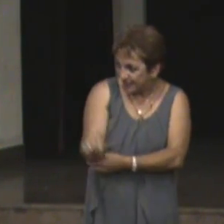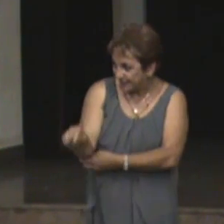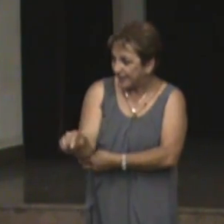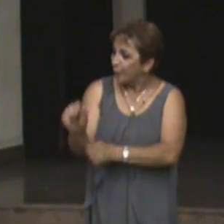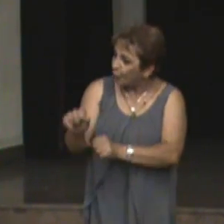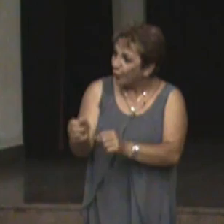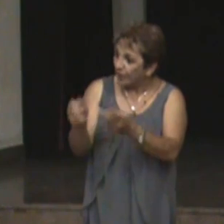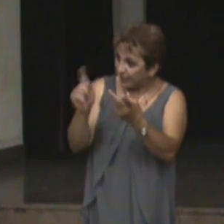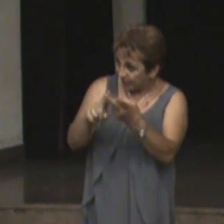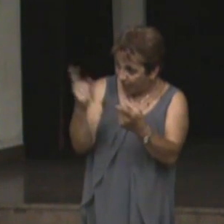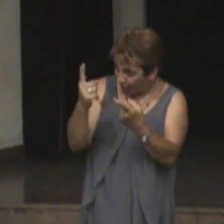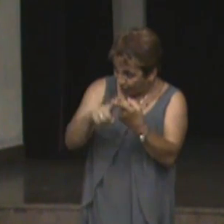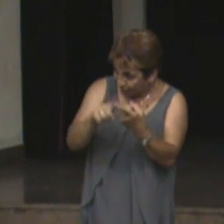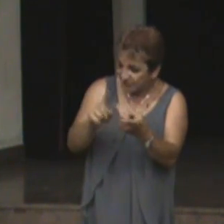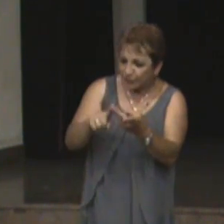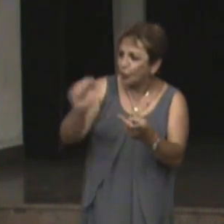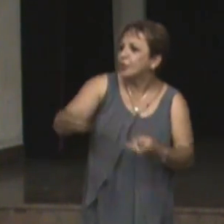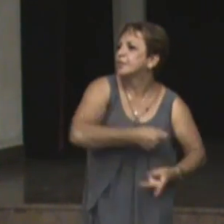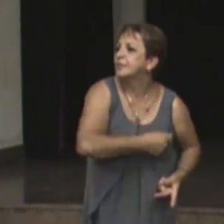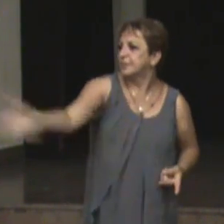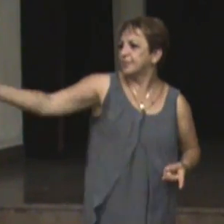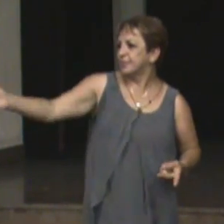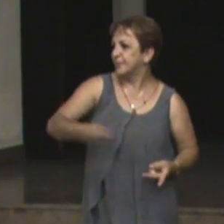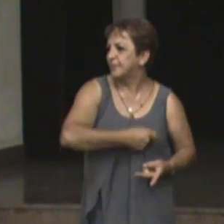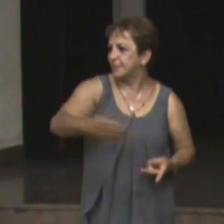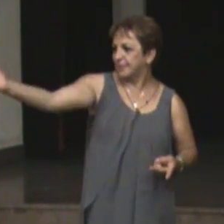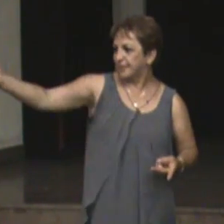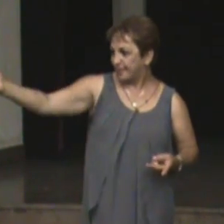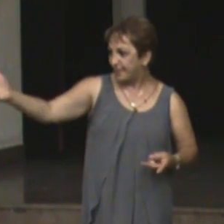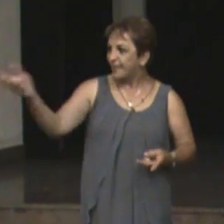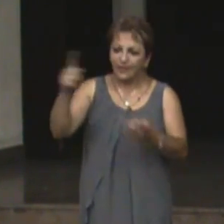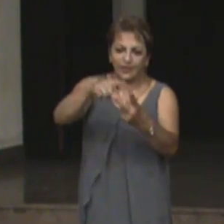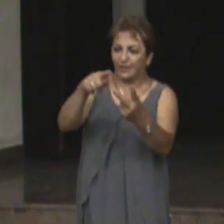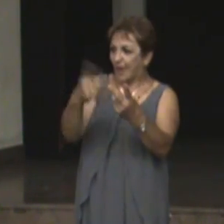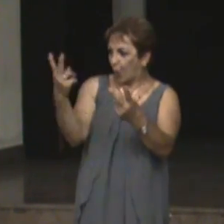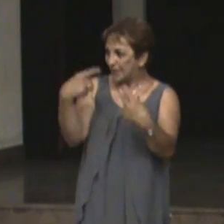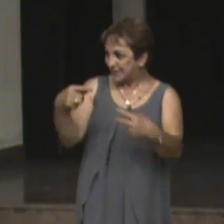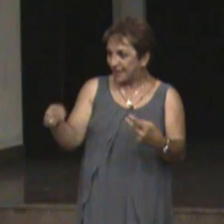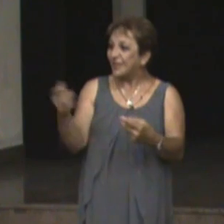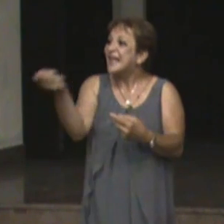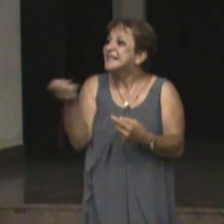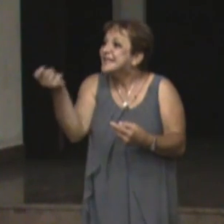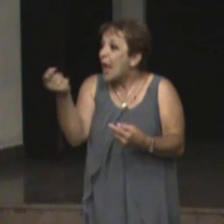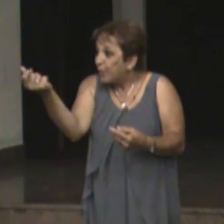Ինչի ենք հատիկ-հատիկ դնում, երբ ենք հատիկ-հատիկ դնում սերմը, երբ որ քիչ է